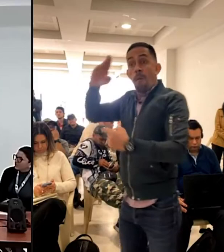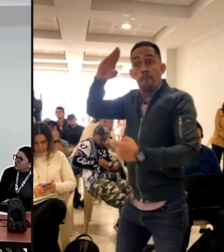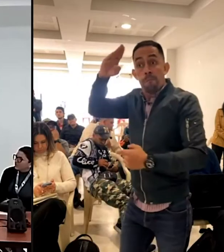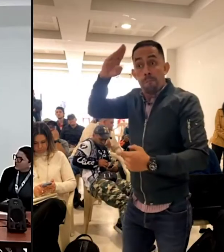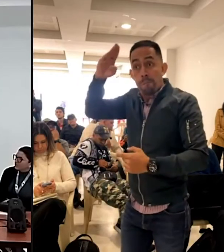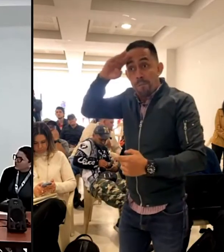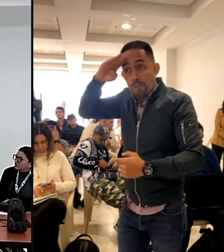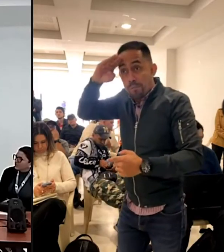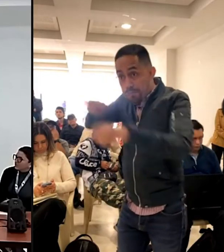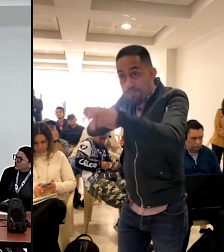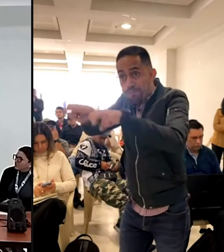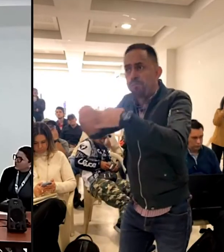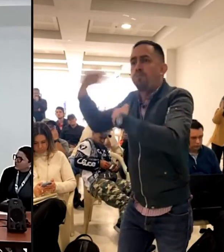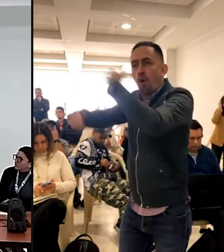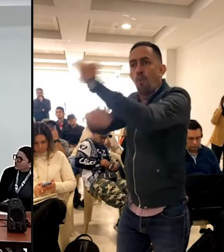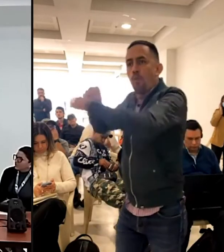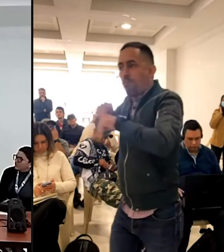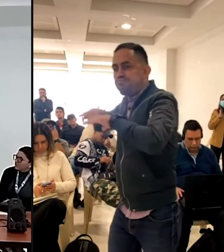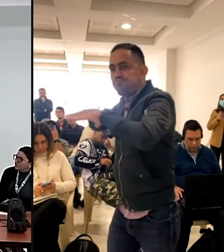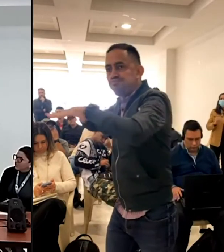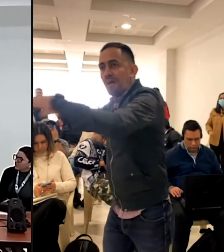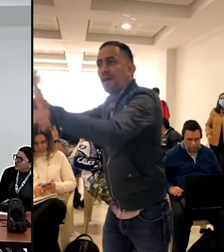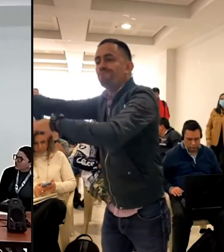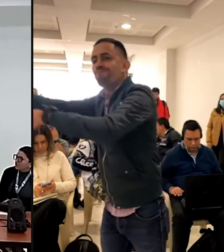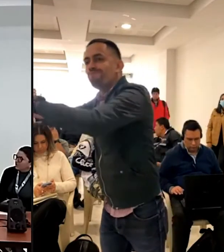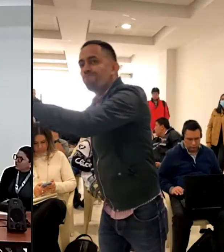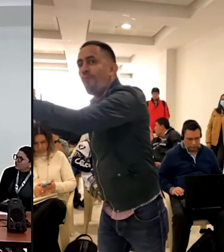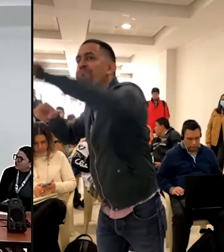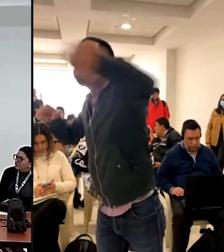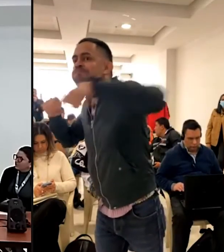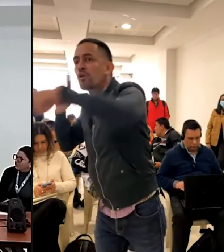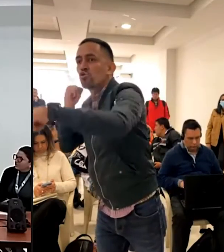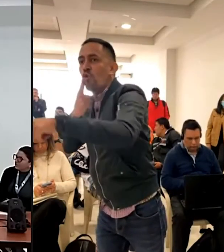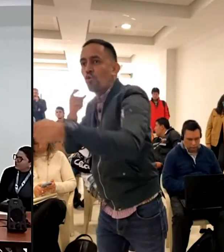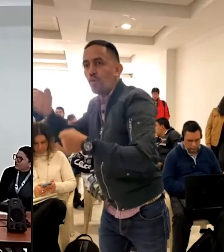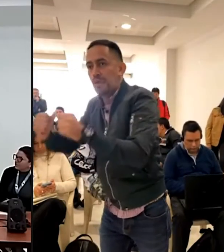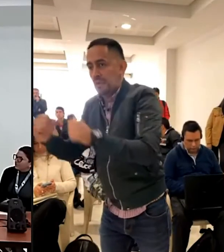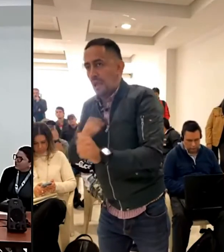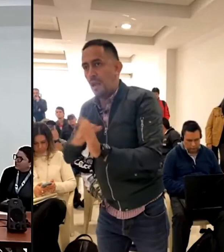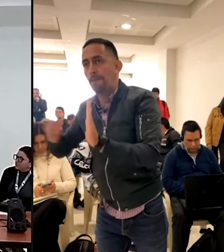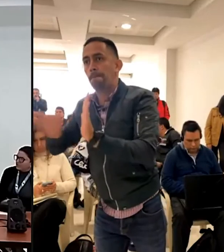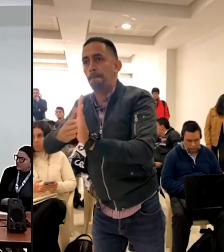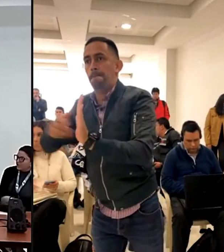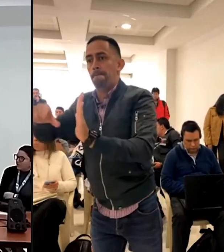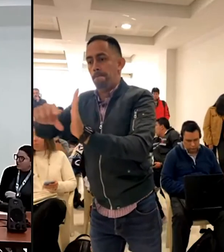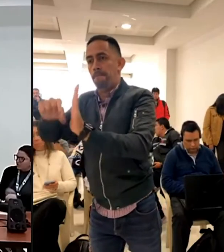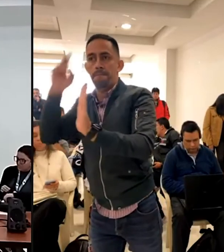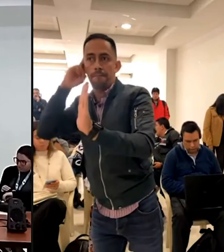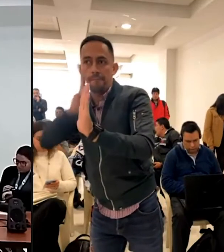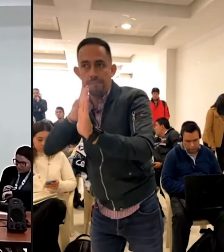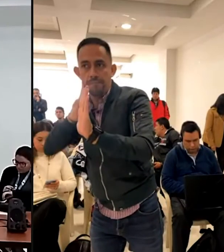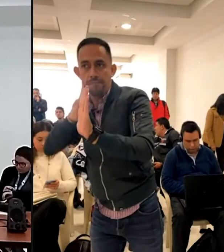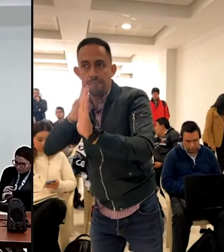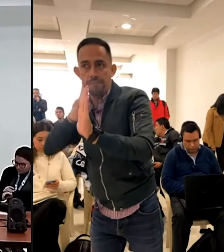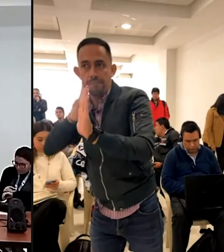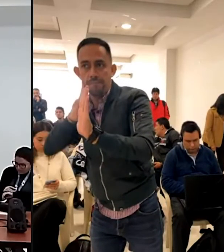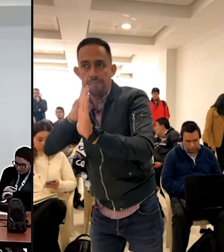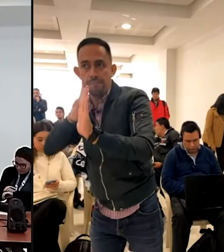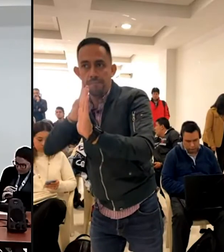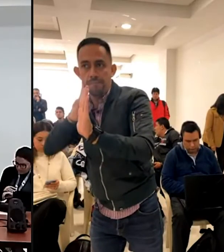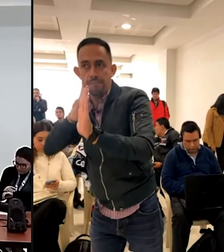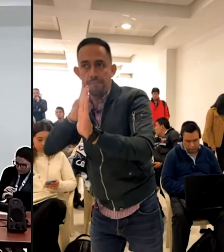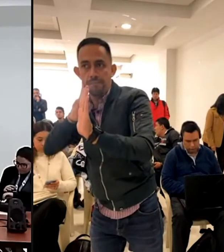en el documento en general sino más bien en la conducción